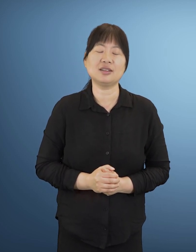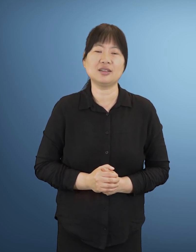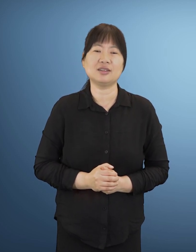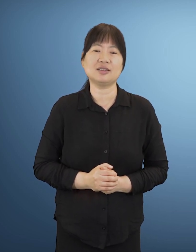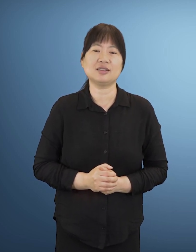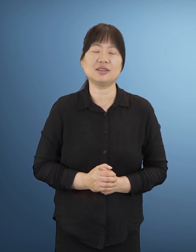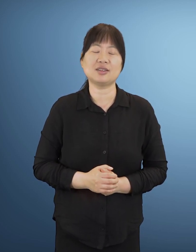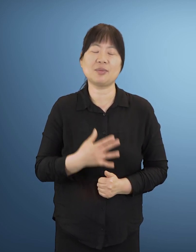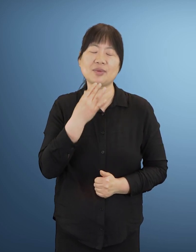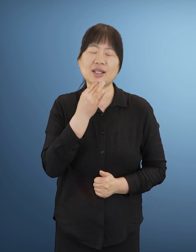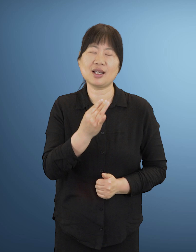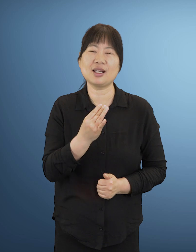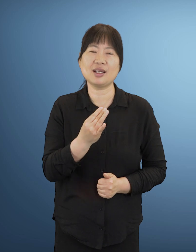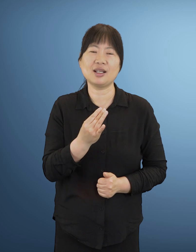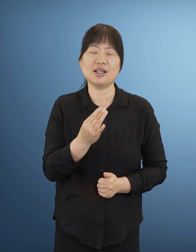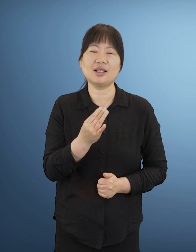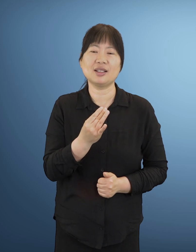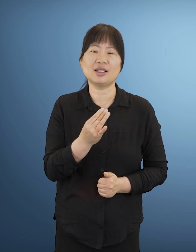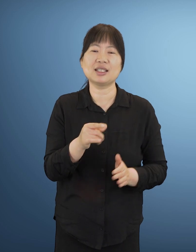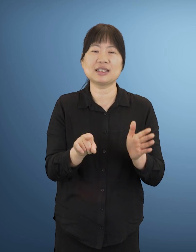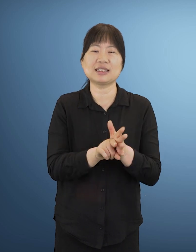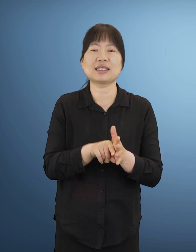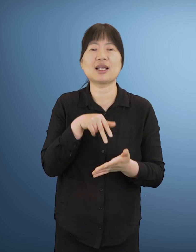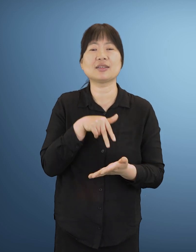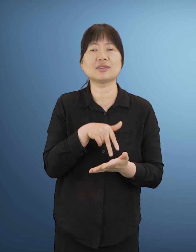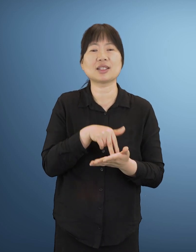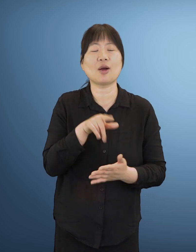마땅한 성도의 심성이라면